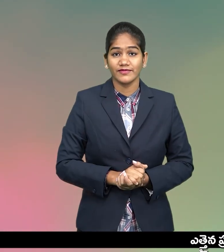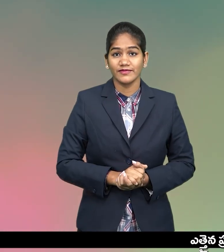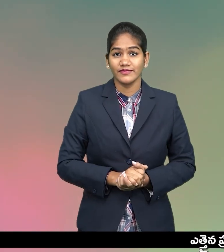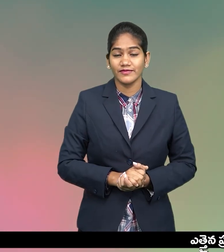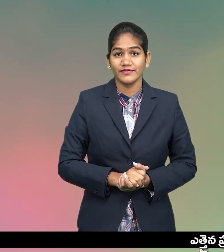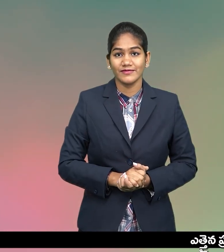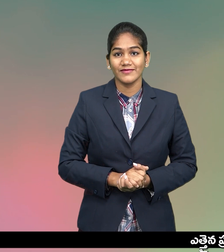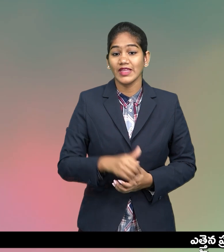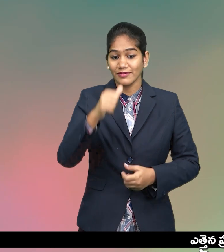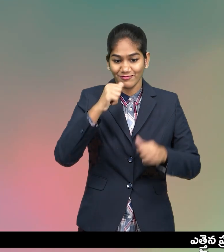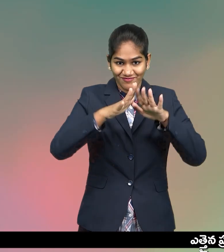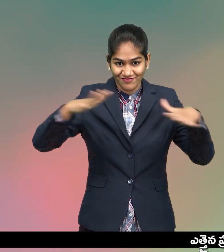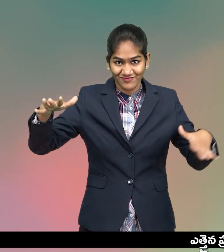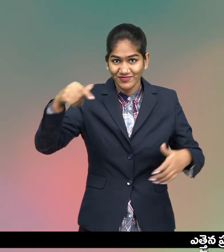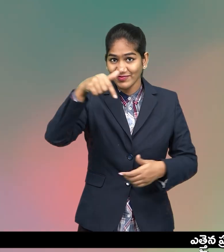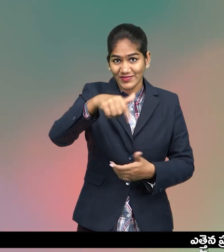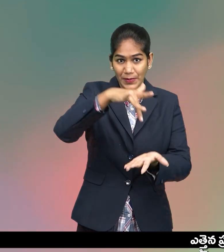ఎత్తైన ప్రదేశం లేదా ప్రాంతం.